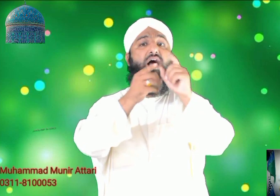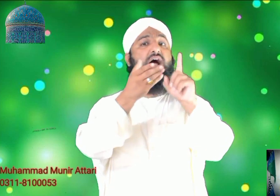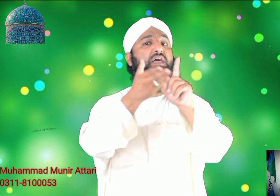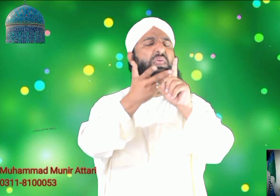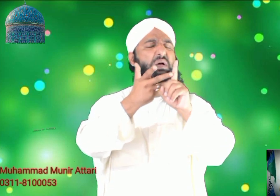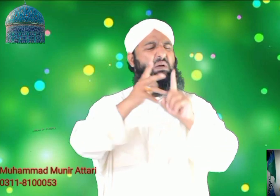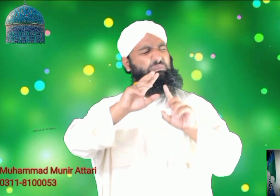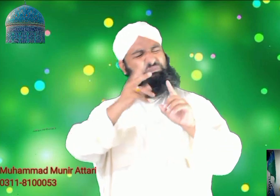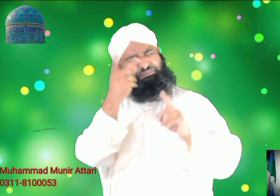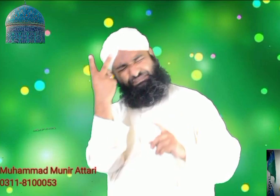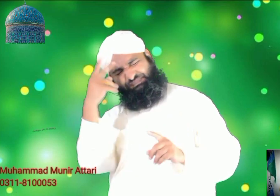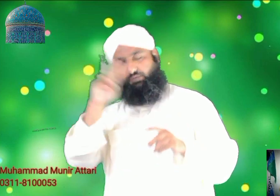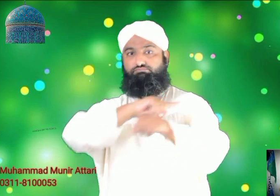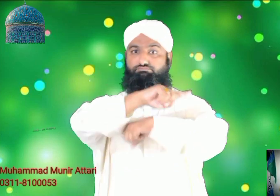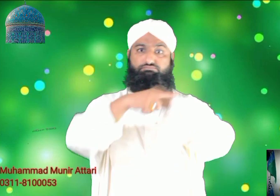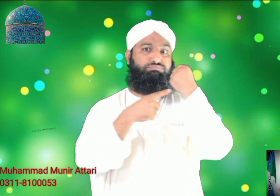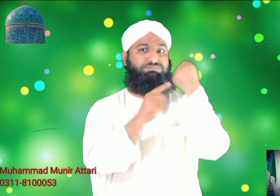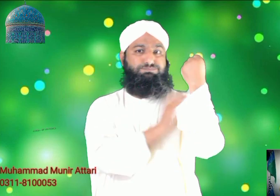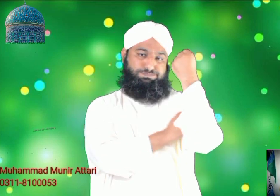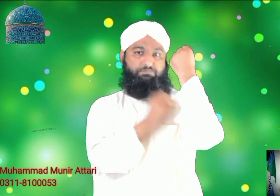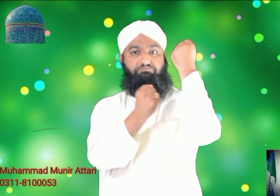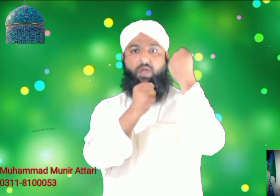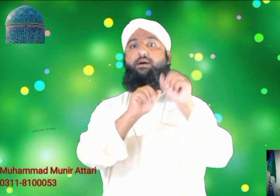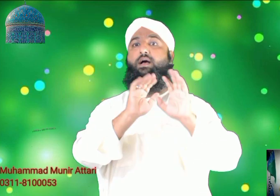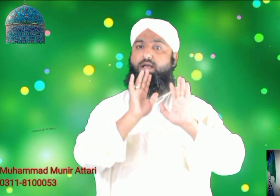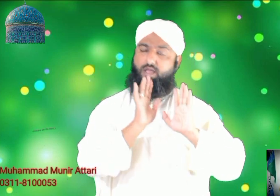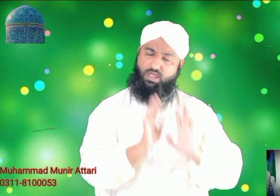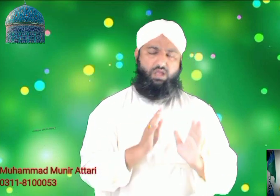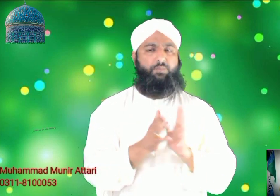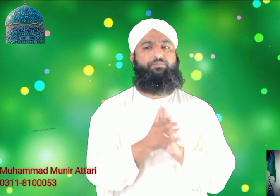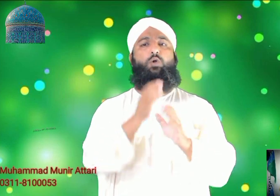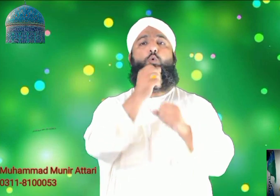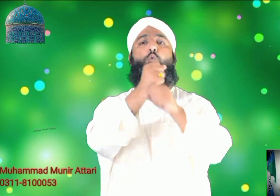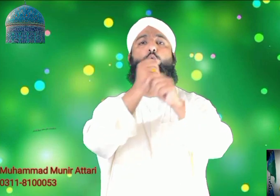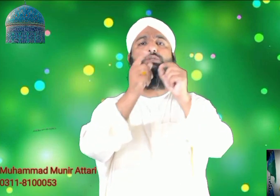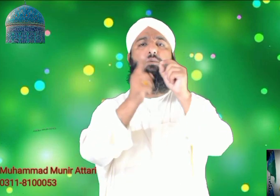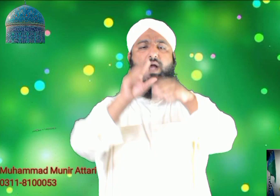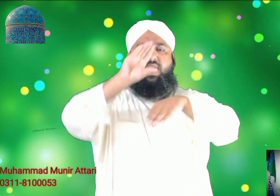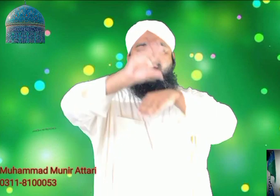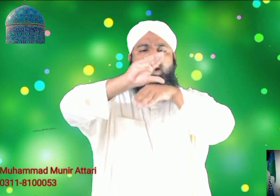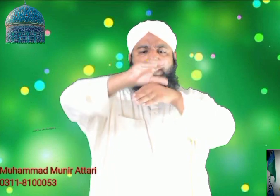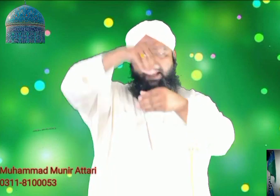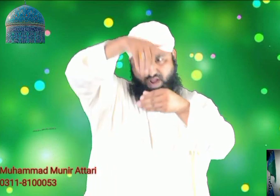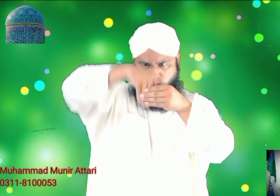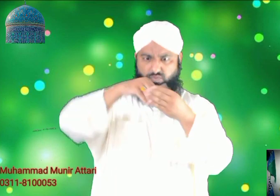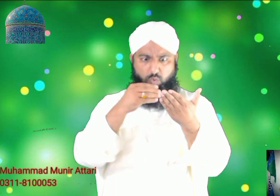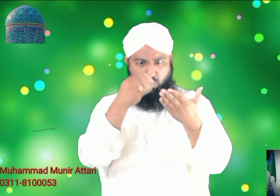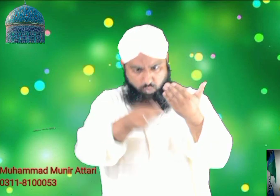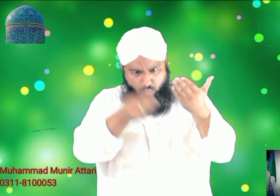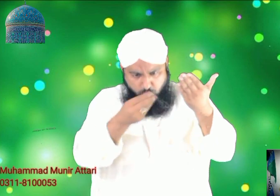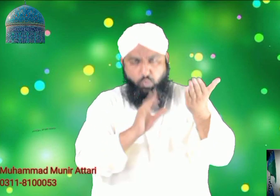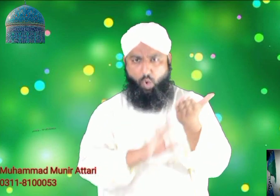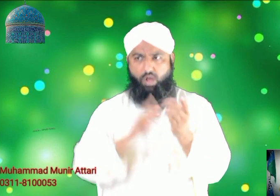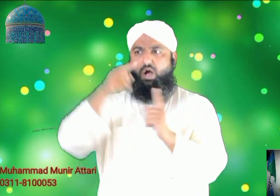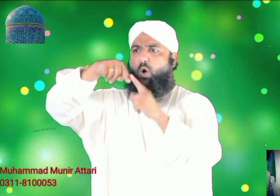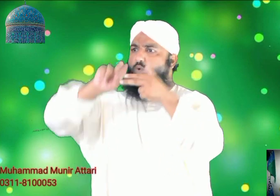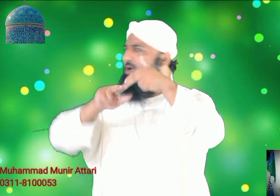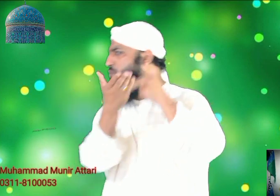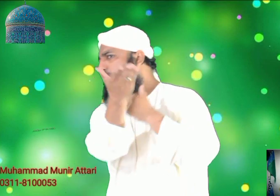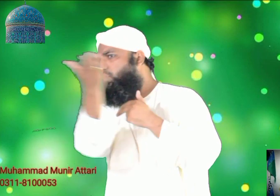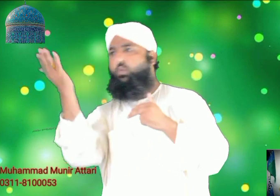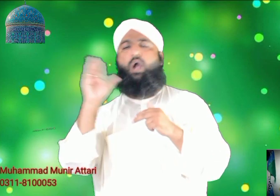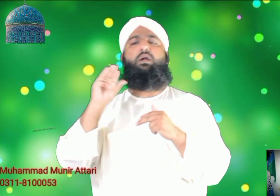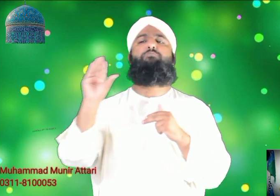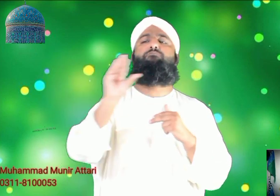ساری کرامتیں ان کی ہیں. ٹھیک ہے, ان کی جتنی کرامتیں کتابوں میں لکھی ہیں کسی ولی کی نہیں لکھی, مگر ہم نے غوث اعظم شیخ